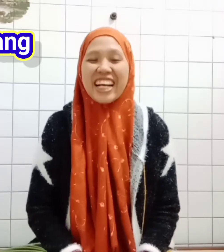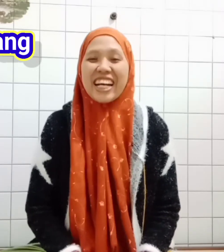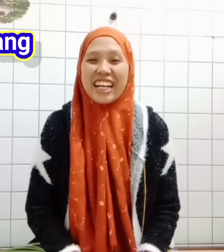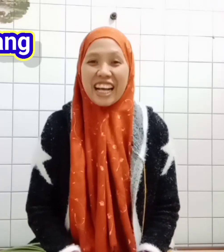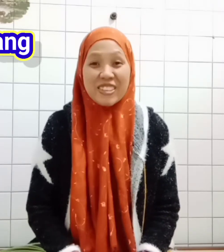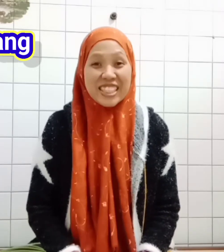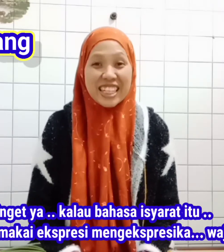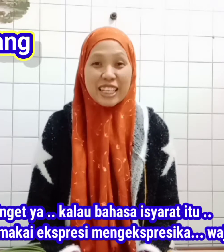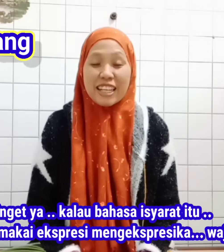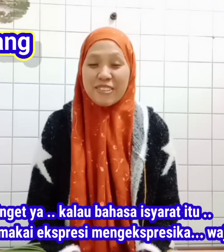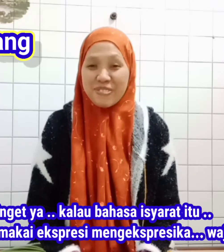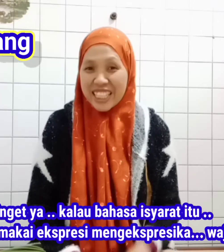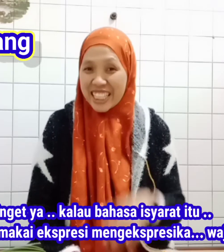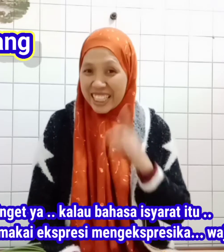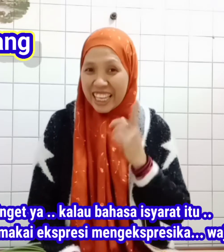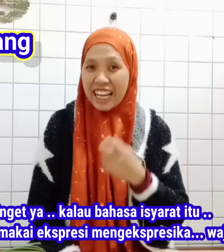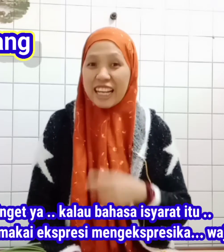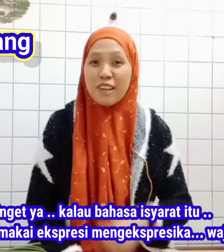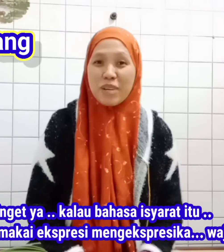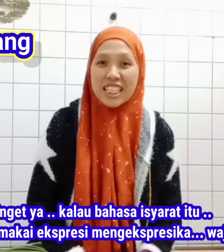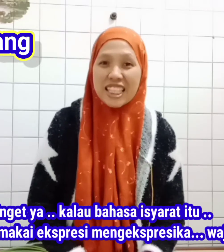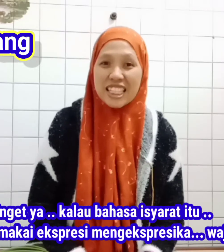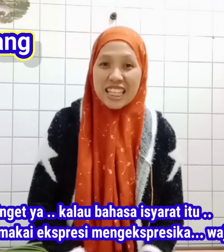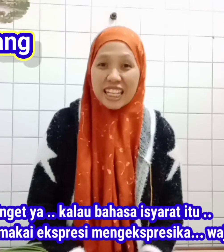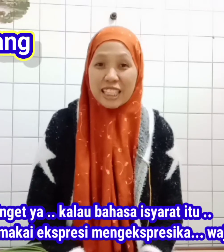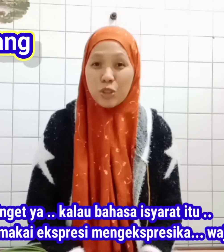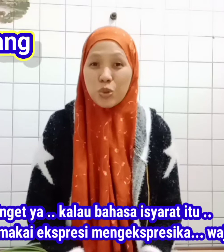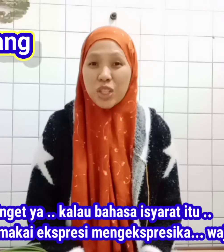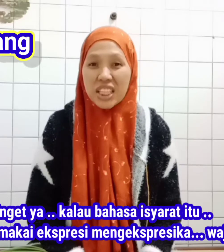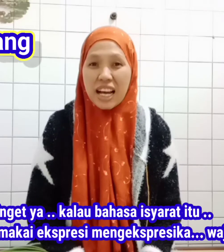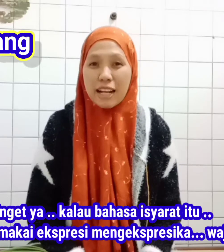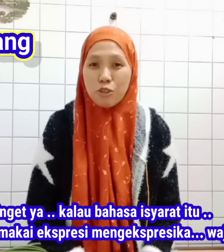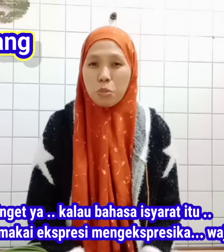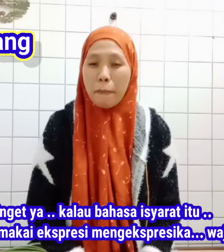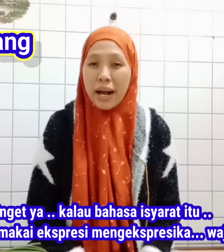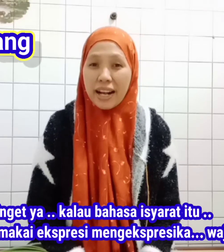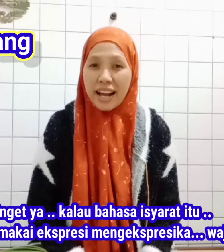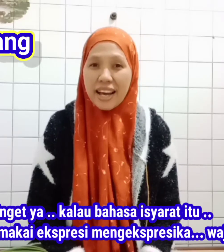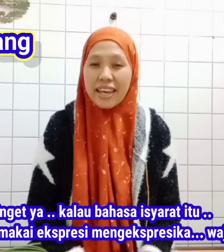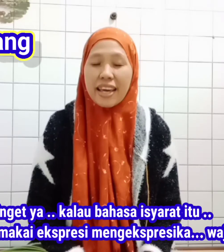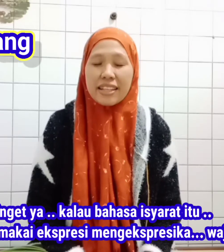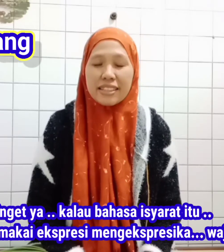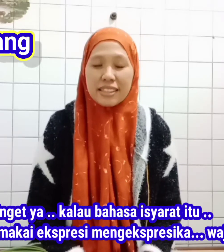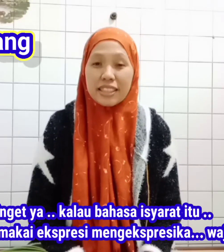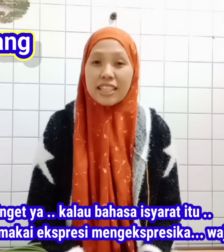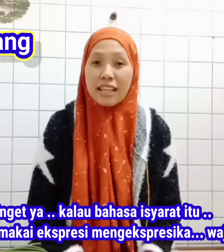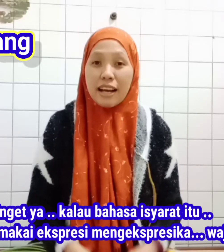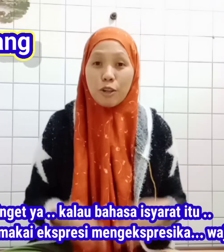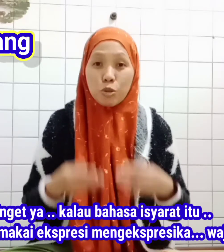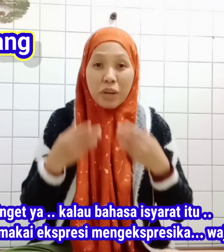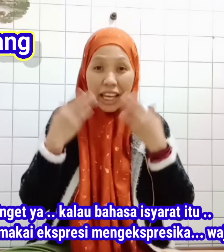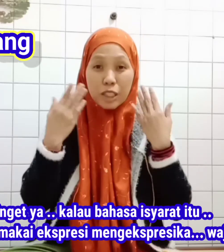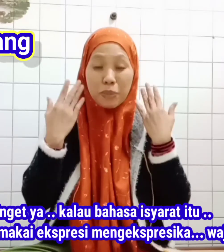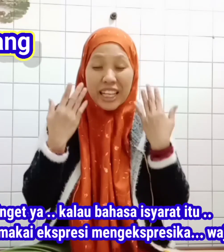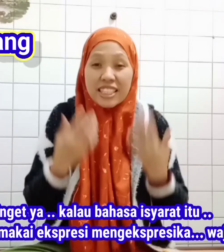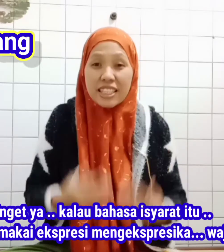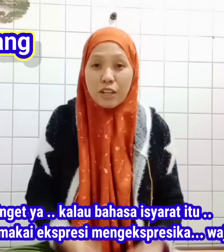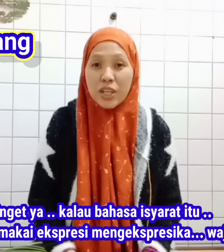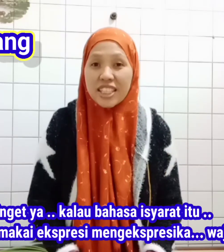senang. Kalau senang, ingat ya, kalau bahasa isyarat itu kita harus memakai, kita harus mengekspresikan wajah